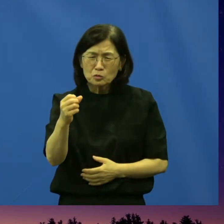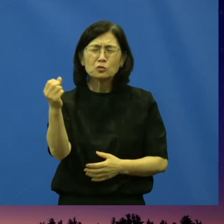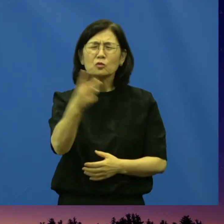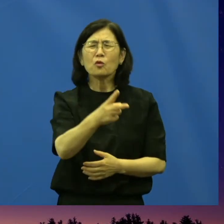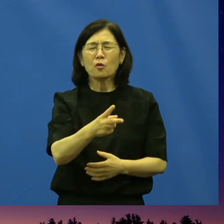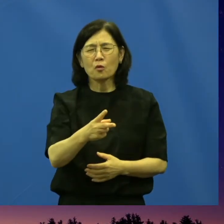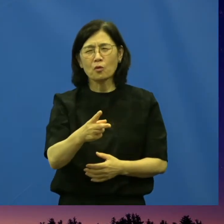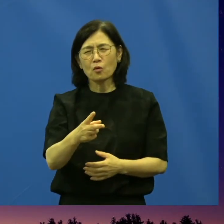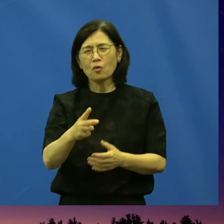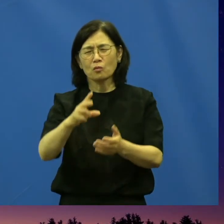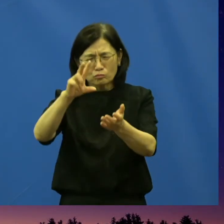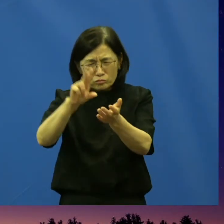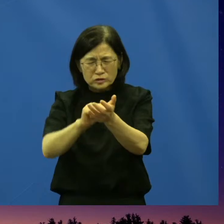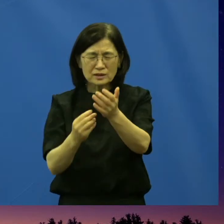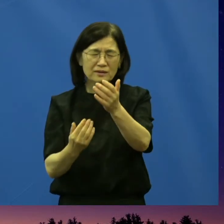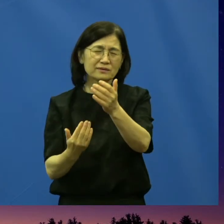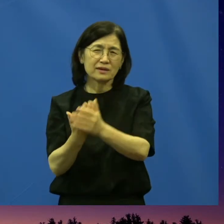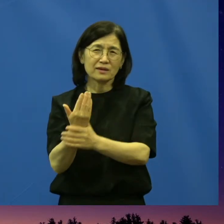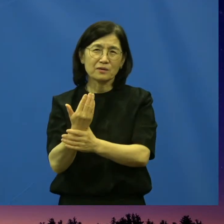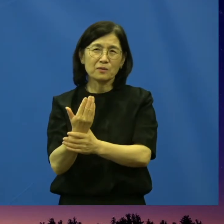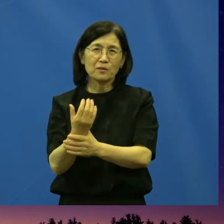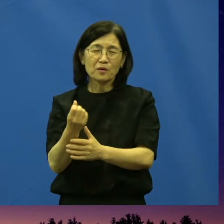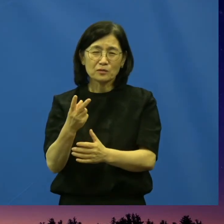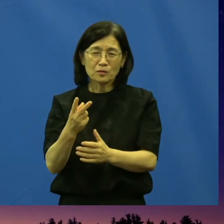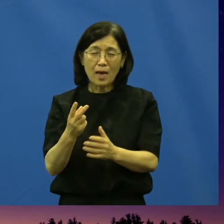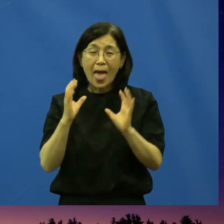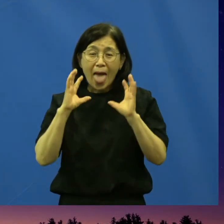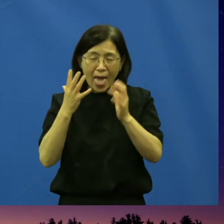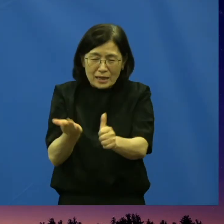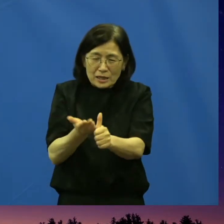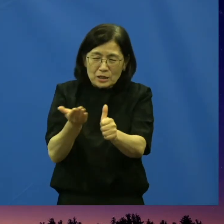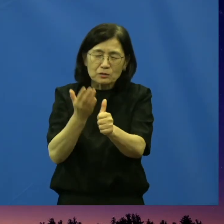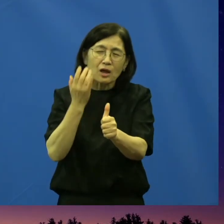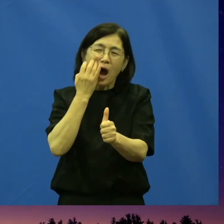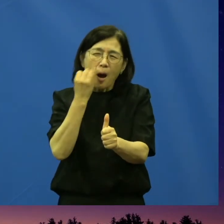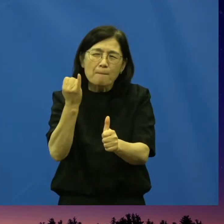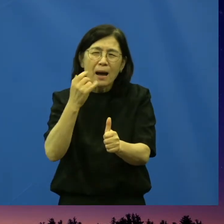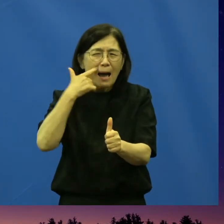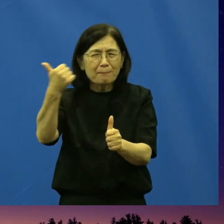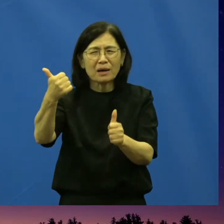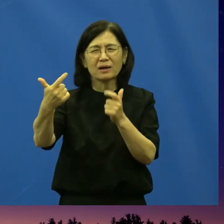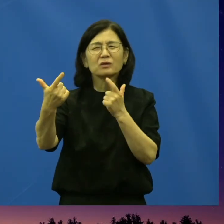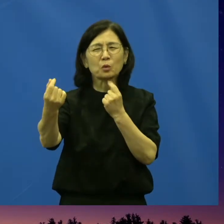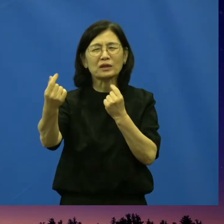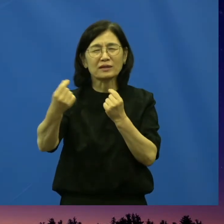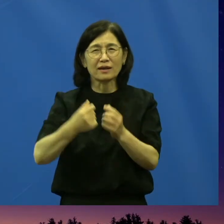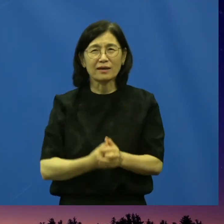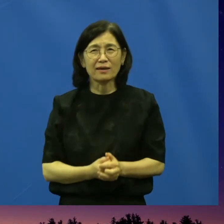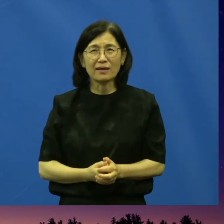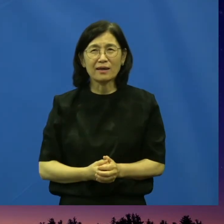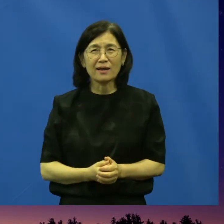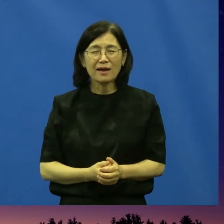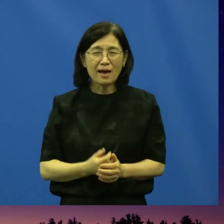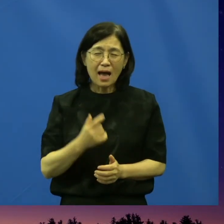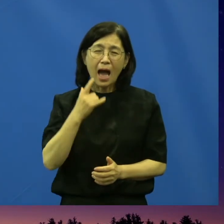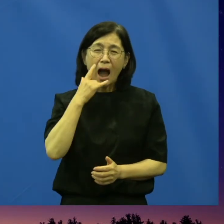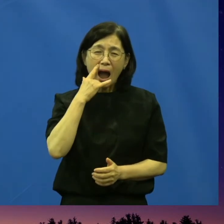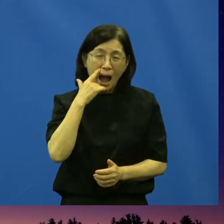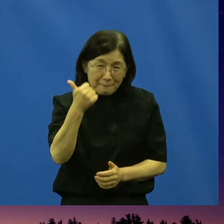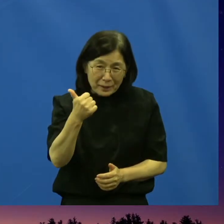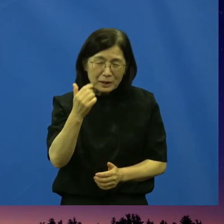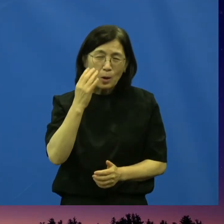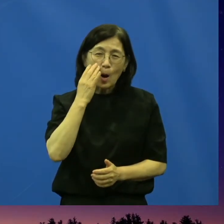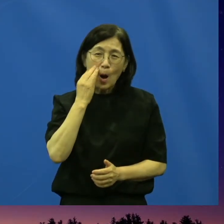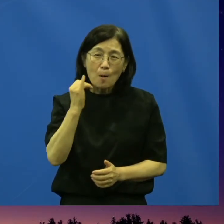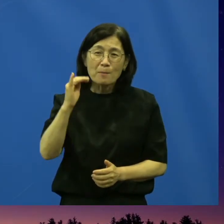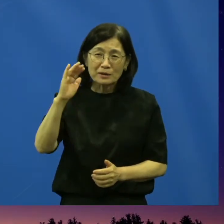편안해질만 하면 또 그래요, 여러분. 아이들 키우는 엄마들도 마찬가지잖아요. 아빠들도 마찬가지잖아요. 아빠가 됐고 엄마가 됐어요. 이제 뭐